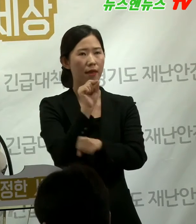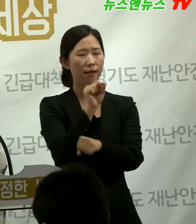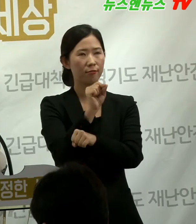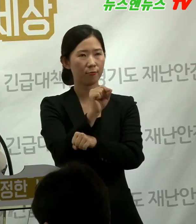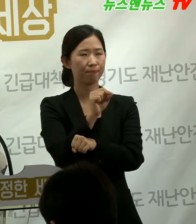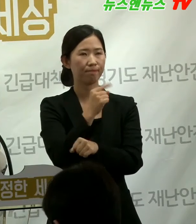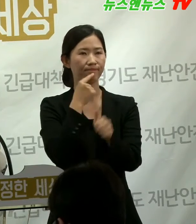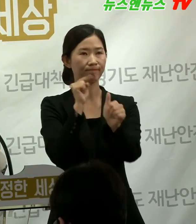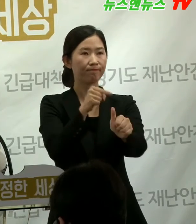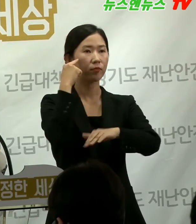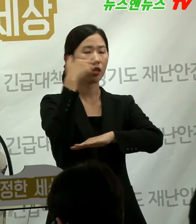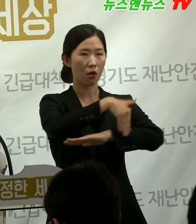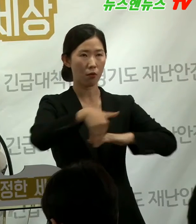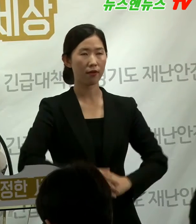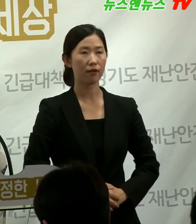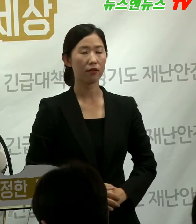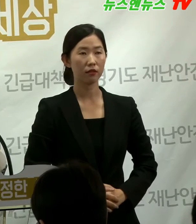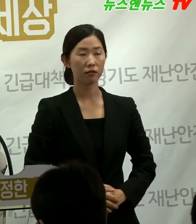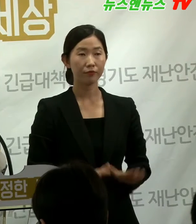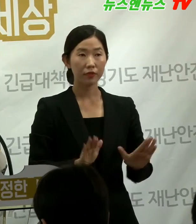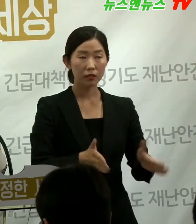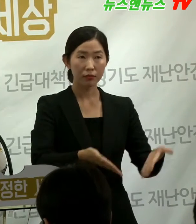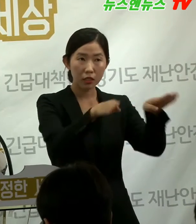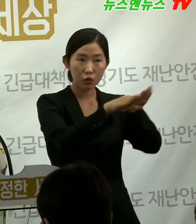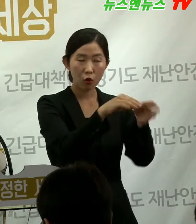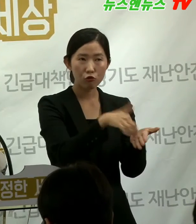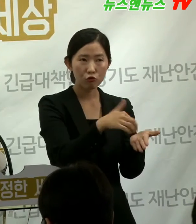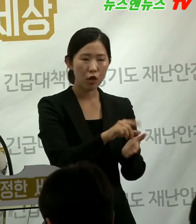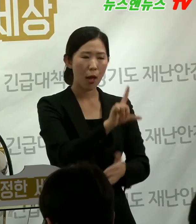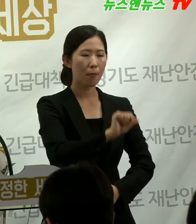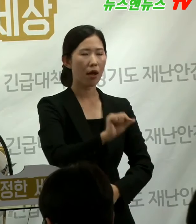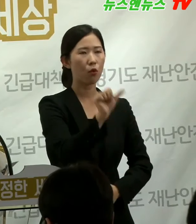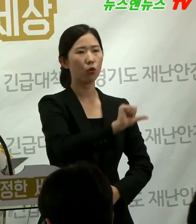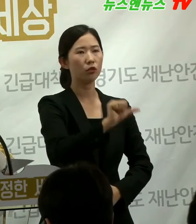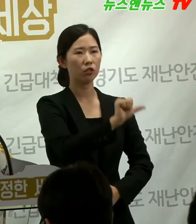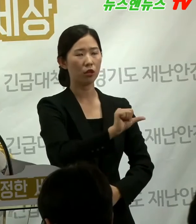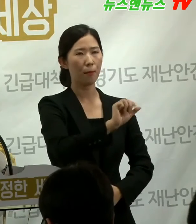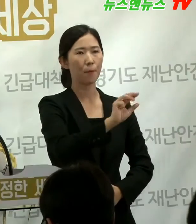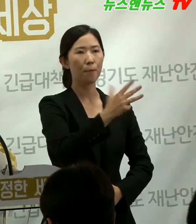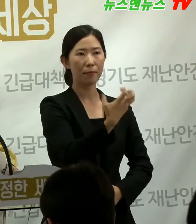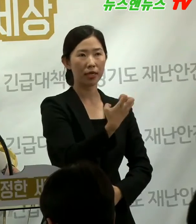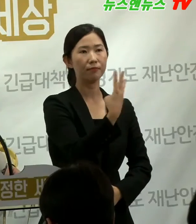현재 3개 시설은 15,084개로 조사가 되어 있습니다.